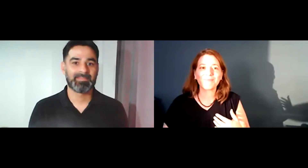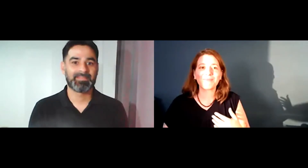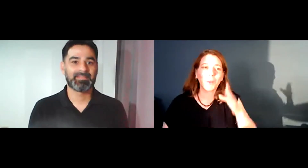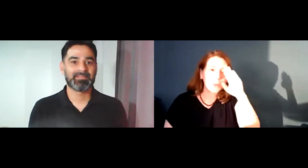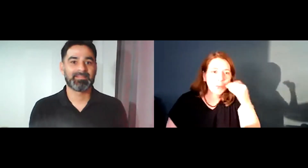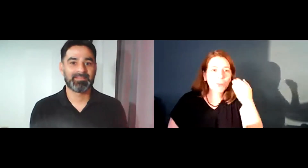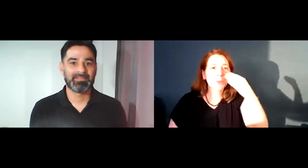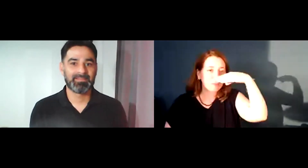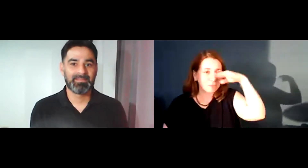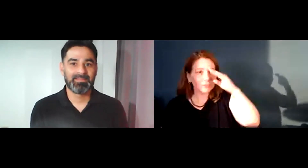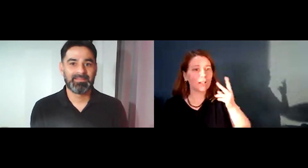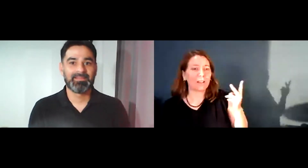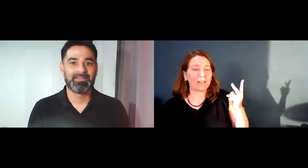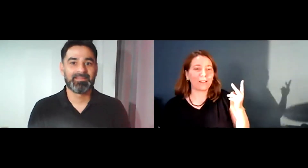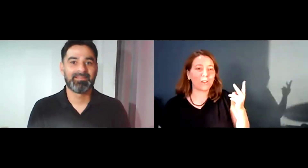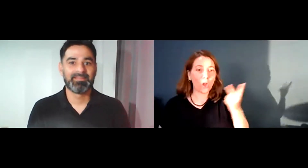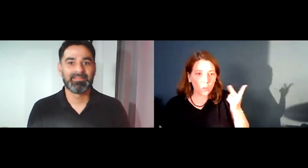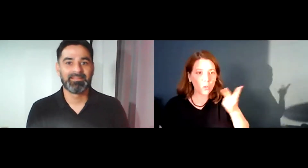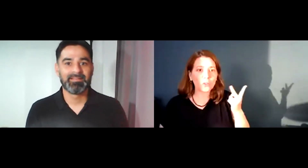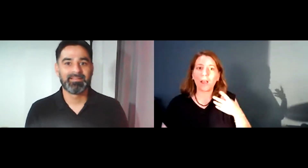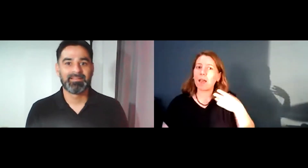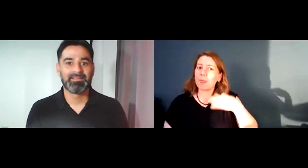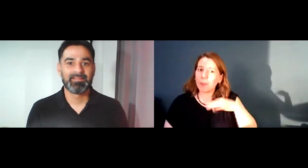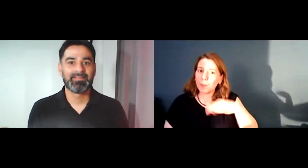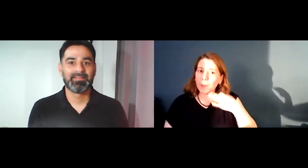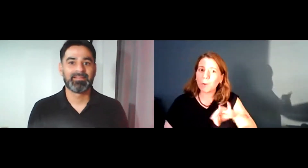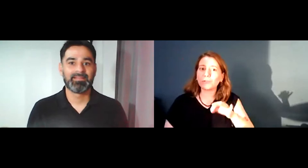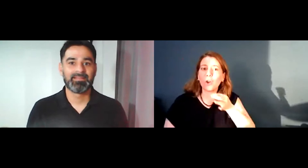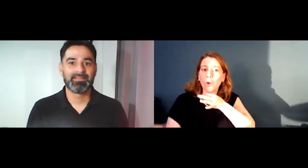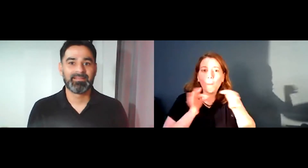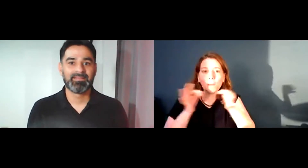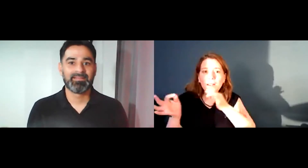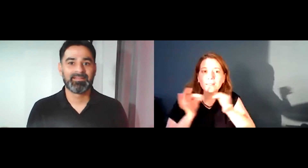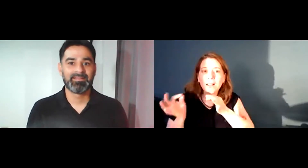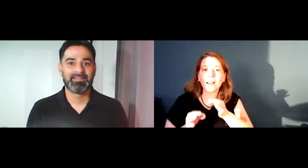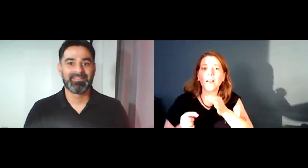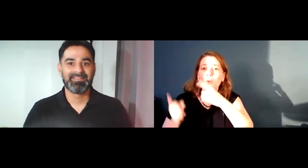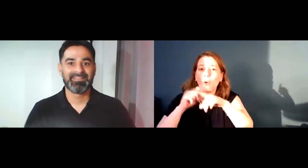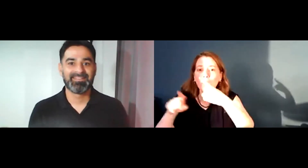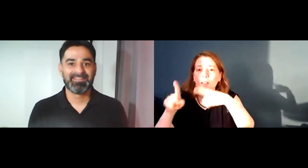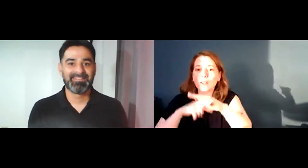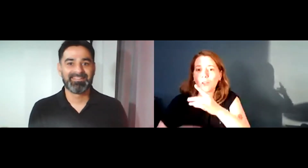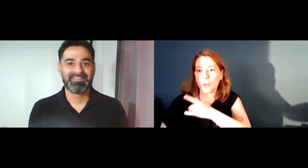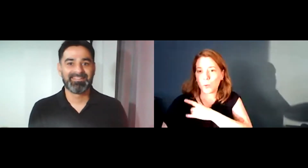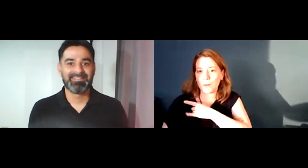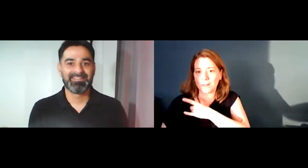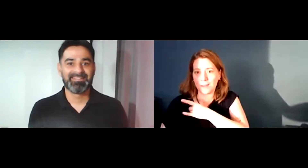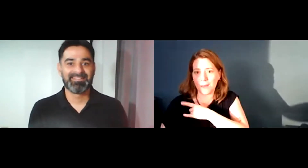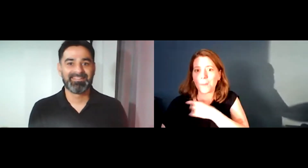favor, más vale. Sí, yo estoy de acuerdo totalmente con vos, no hay problema. Perdón, yo estoy de acuerdo. Sí, la Gloria. El grupo ya es